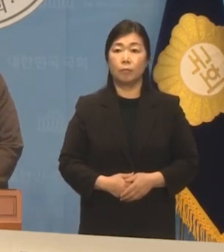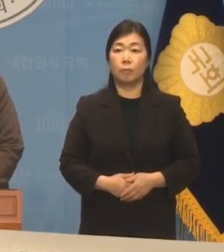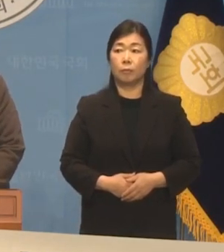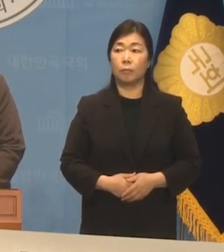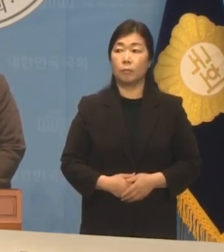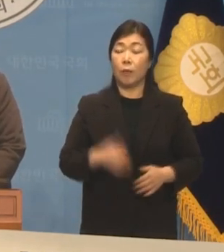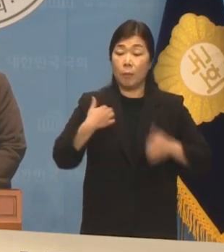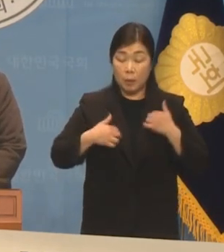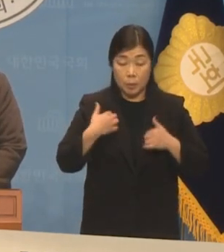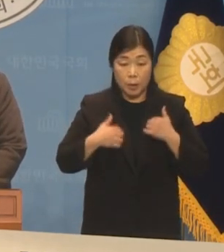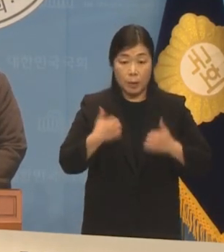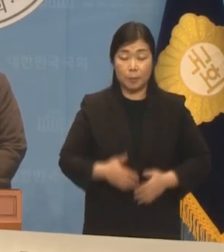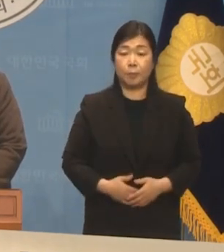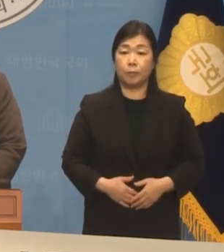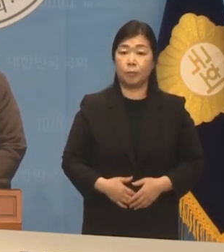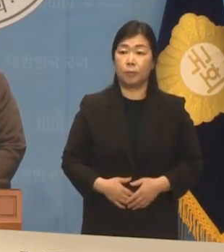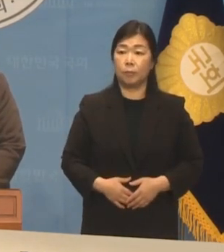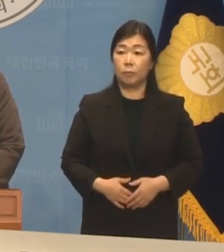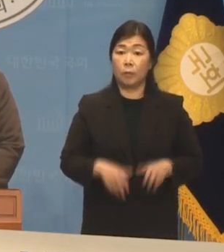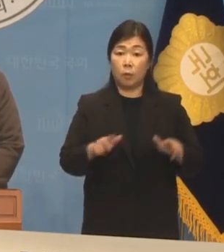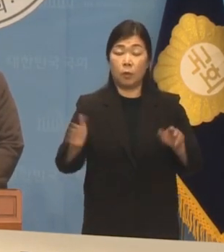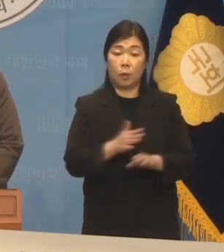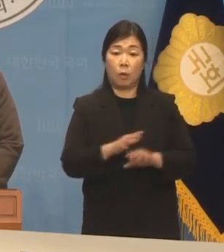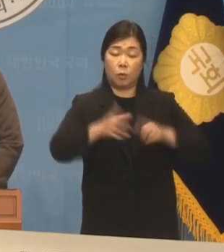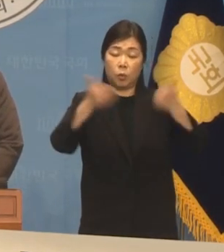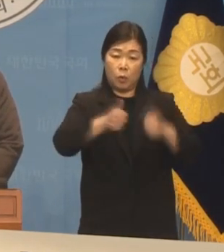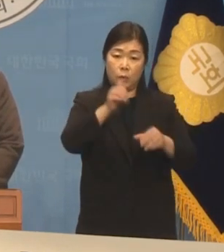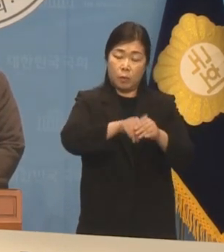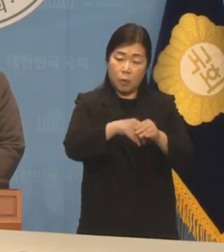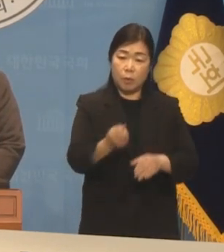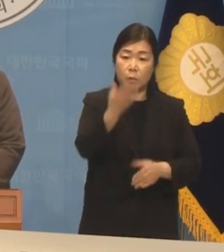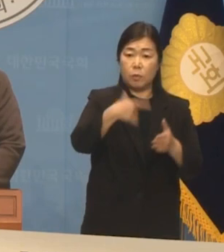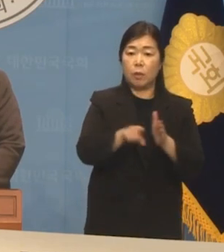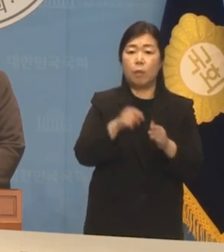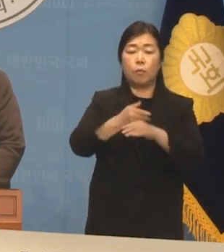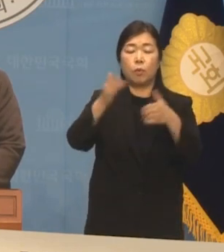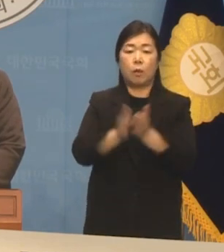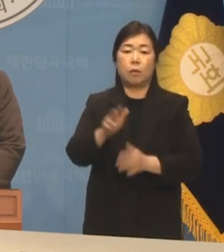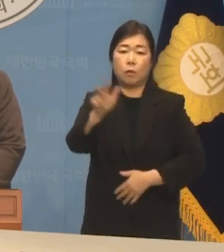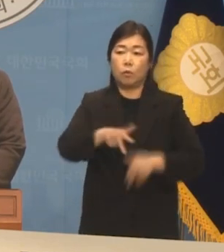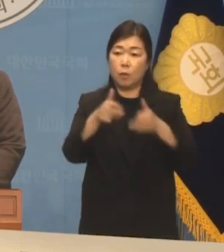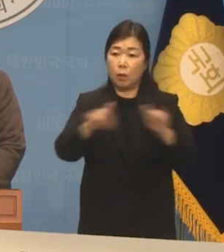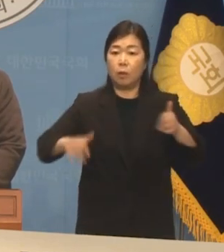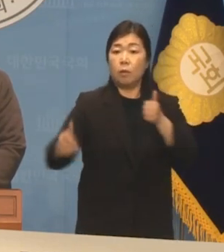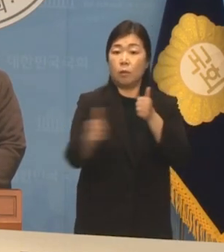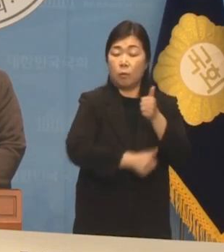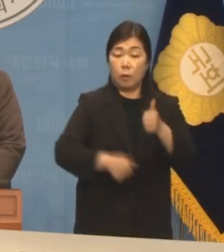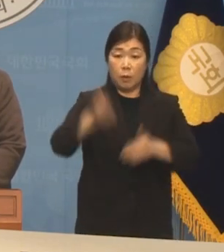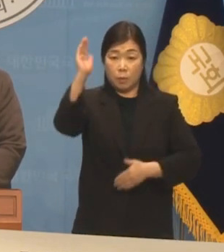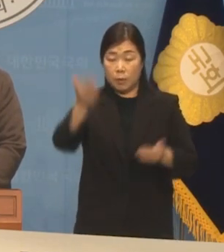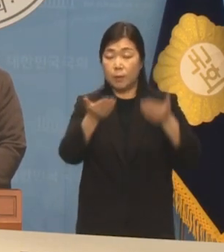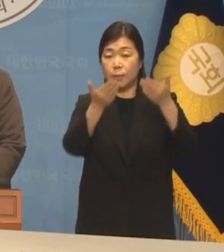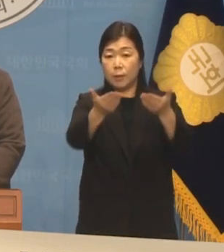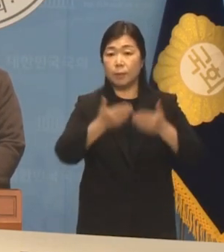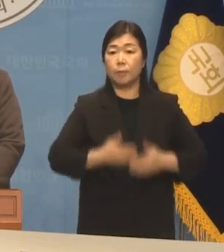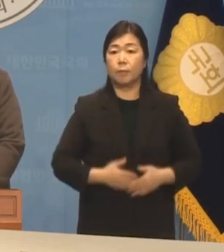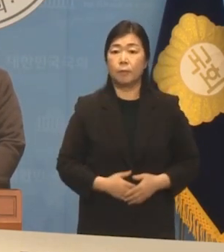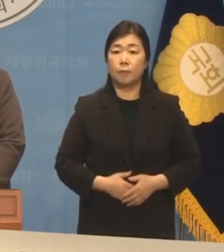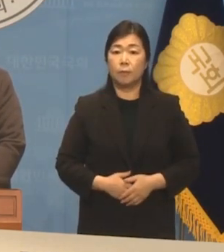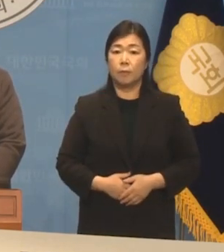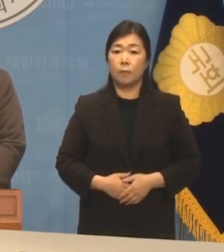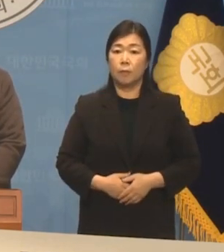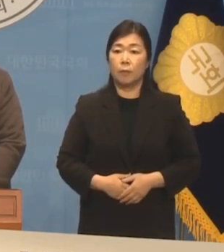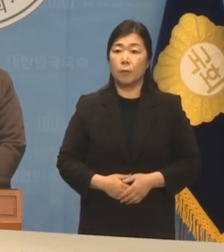네 반갑습니다 어 지금부터 총선 승리를 위한 더불어민주당 전국 장애인 위원회 기자 해결을 시작하겠습니다